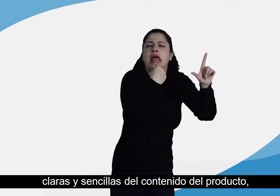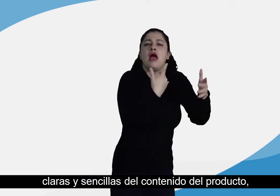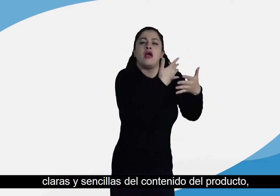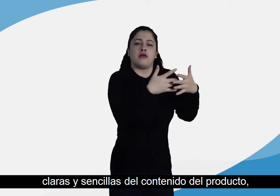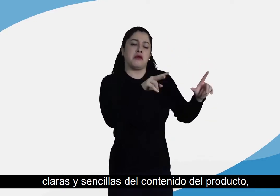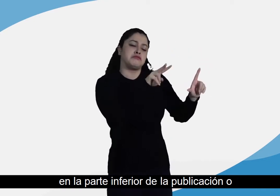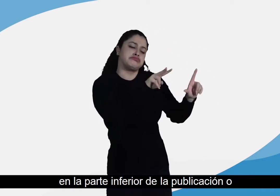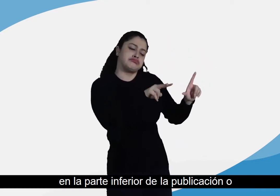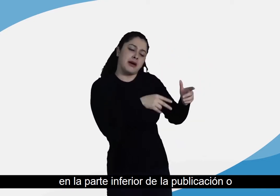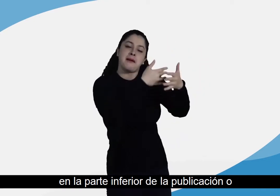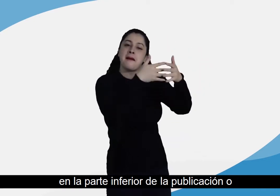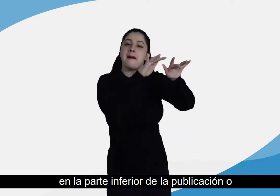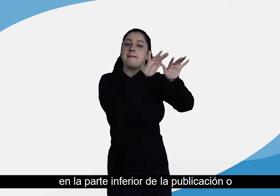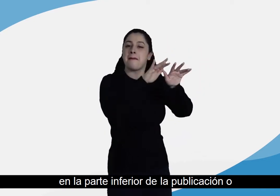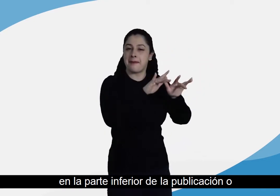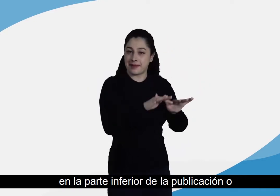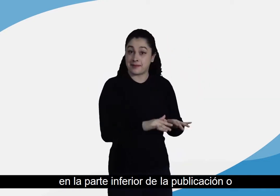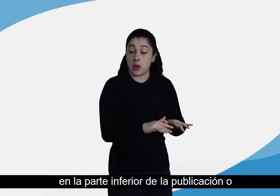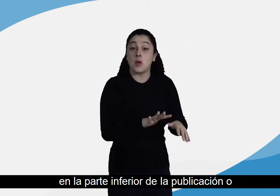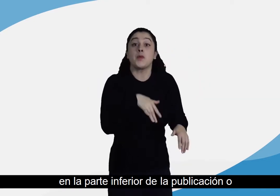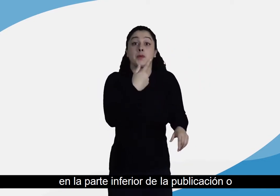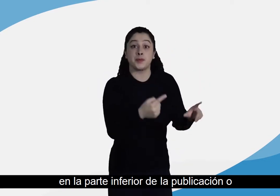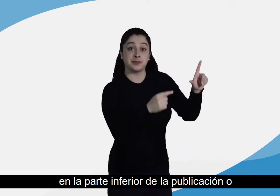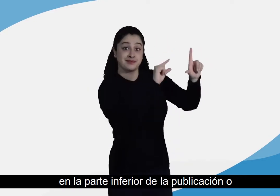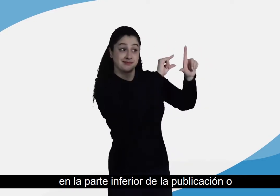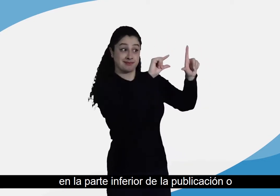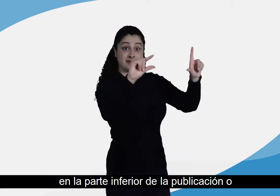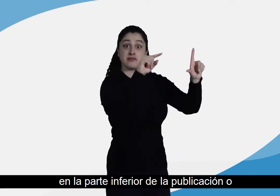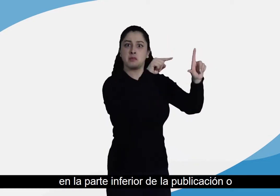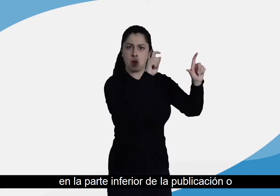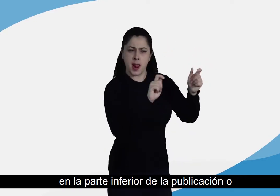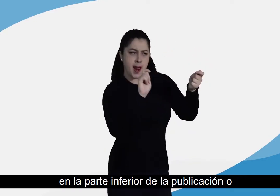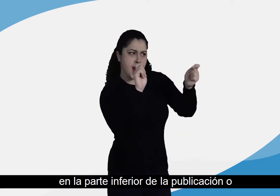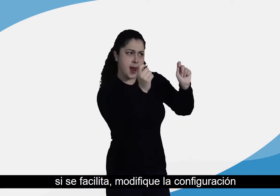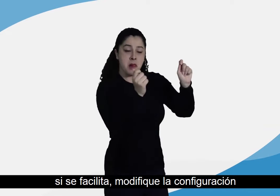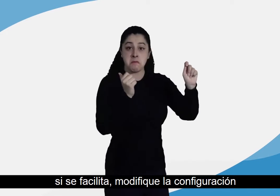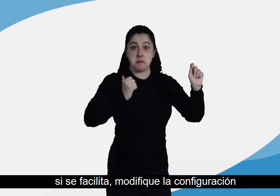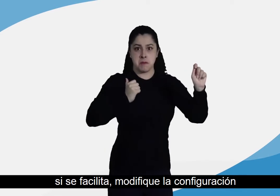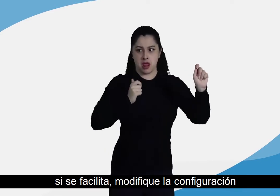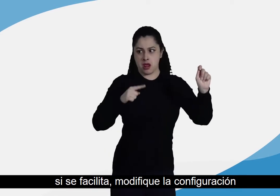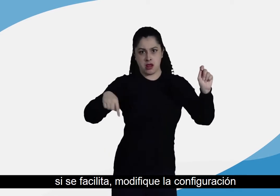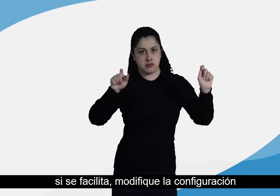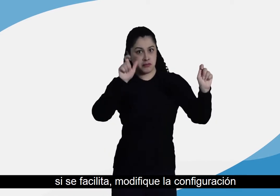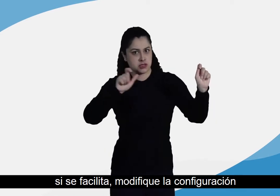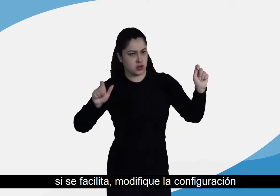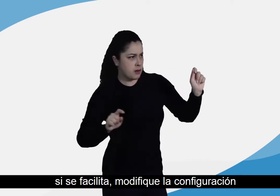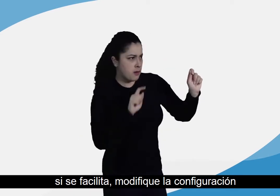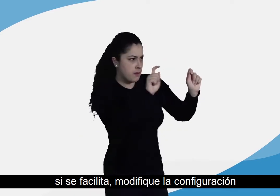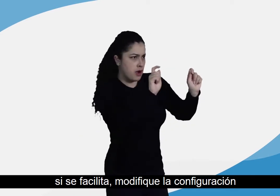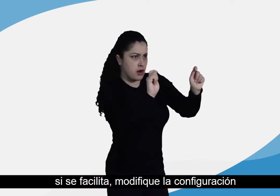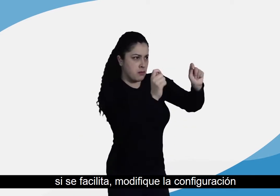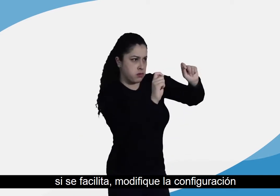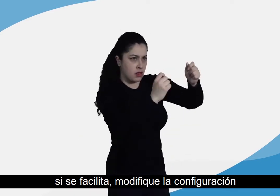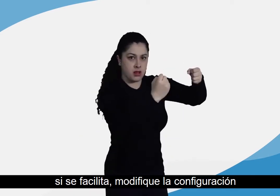en la parte inferior de la publicación. O, si se facilita, modifique la